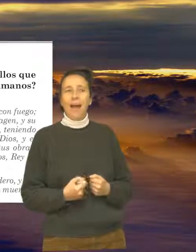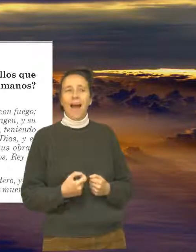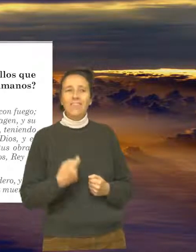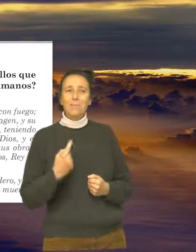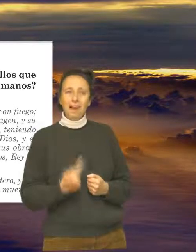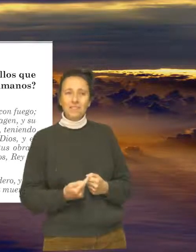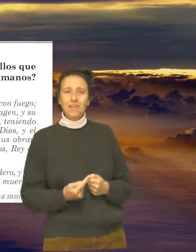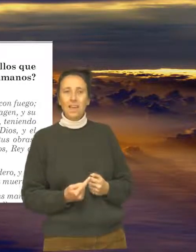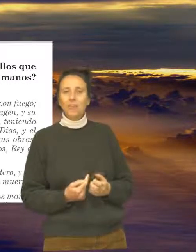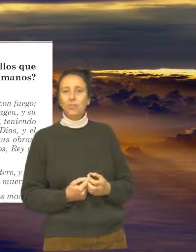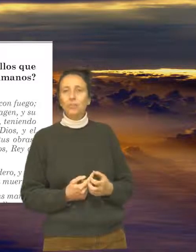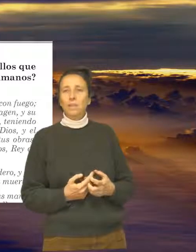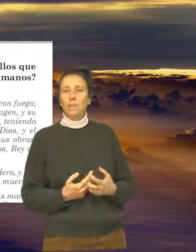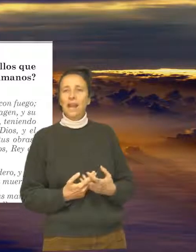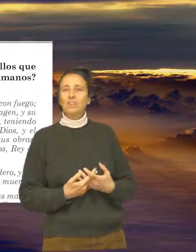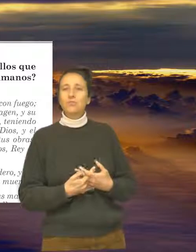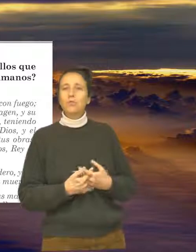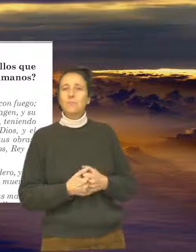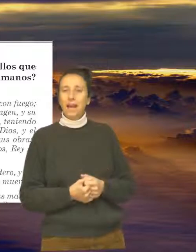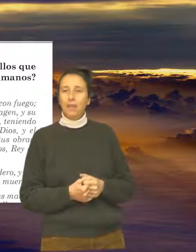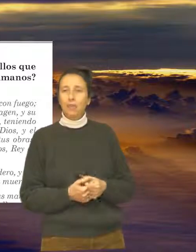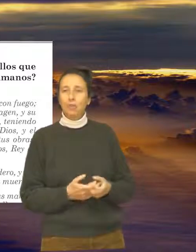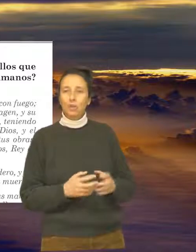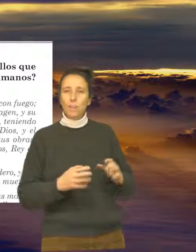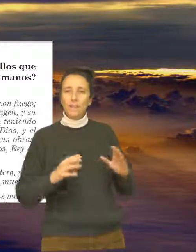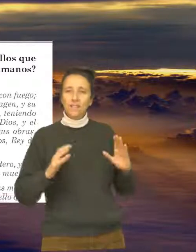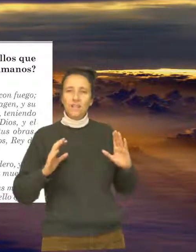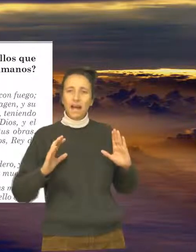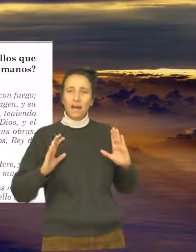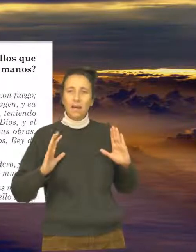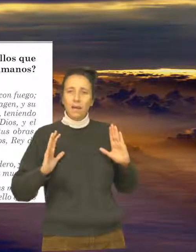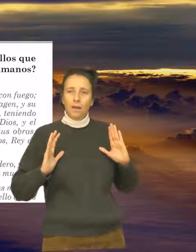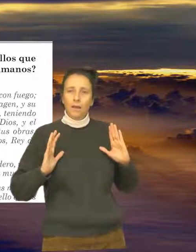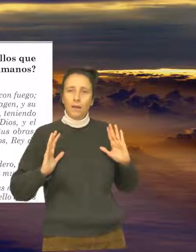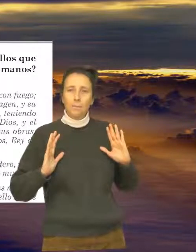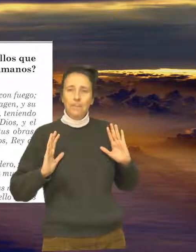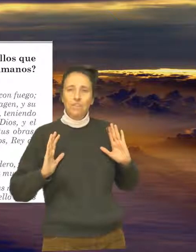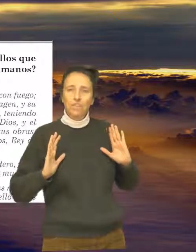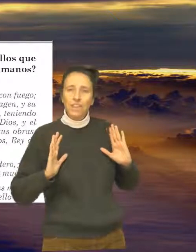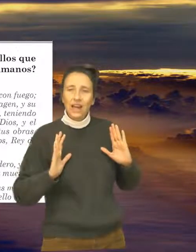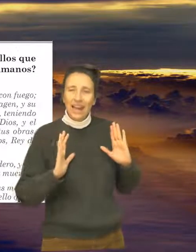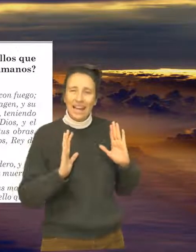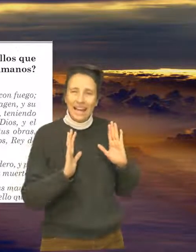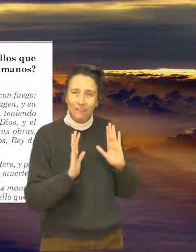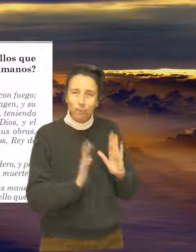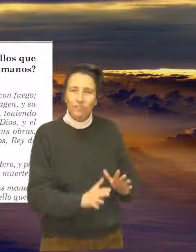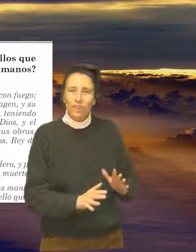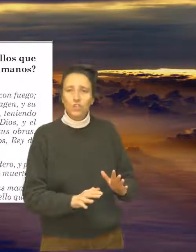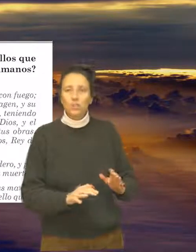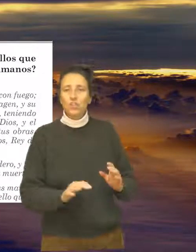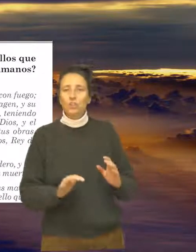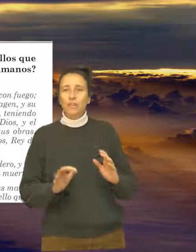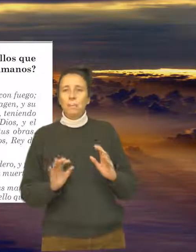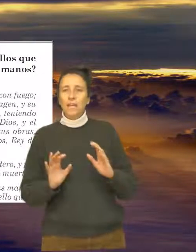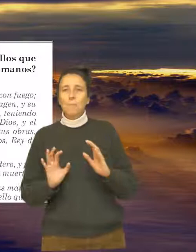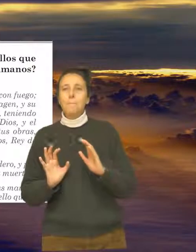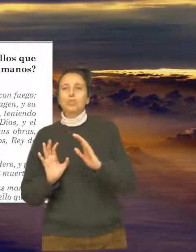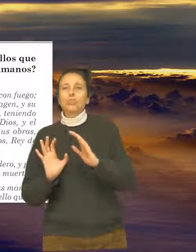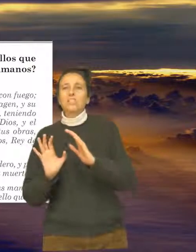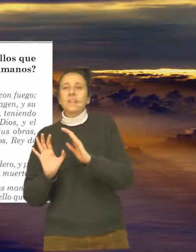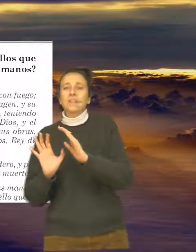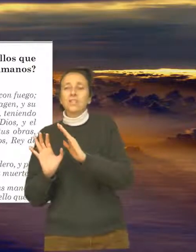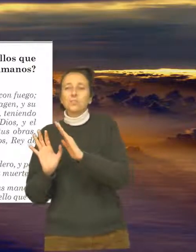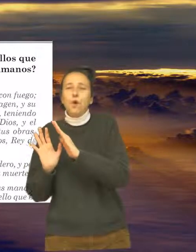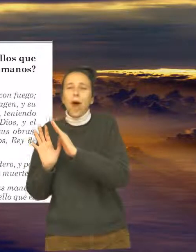Dios. Además de eso, también a su imagen. No solamente será vencida el catolicismo, sino también